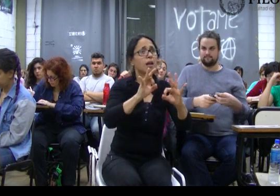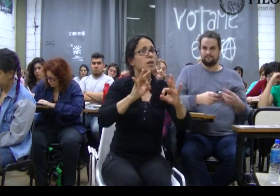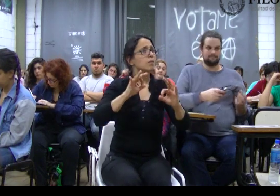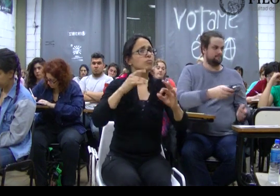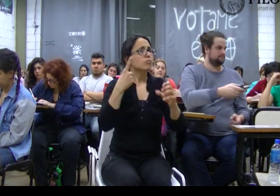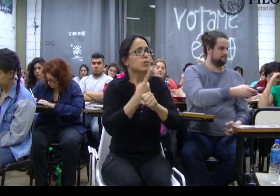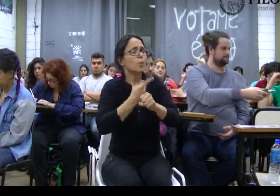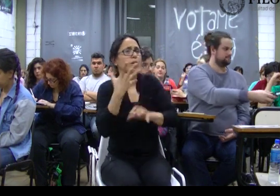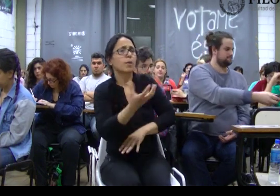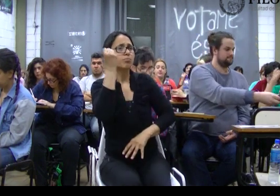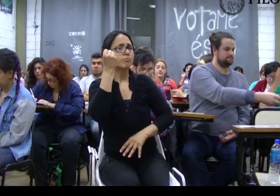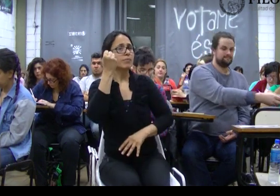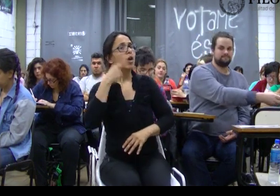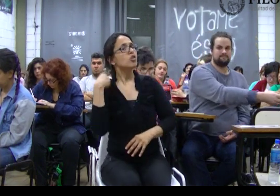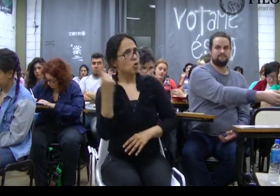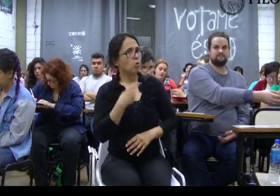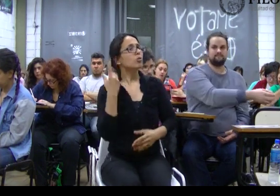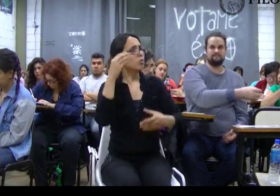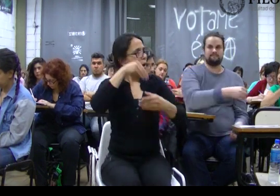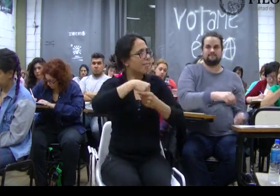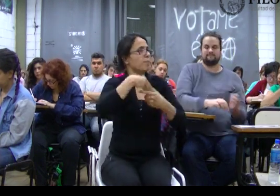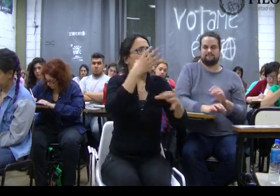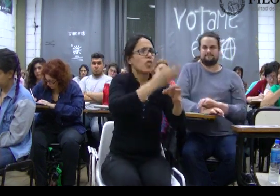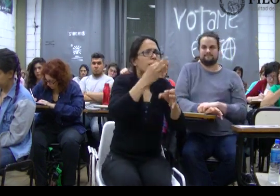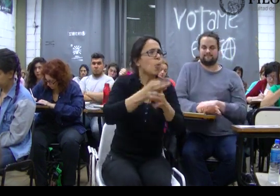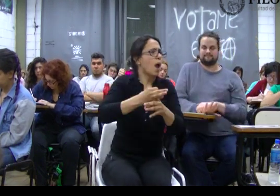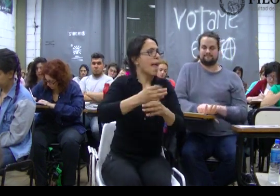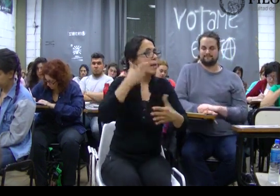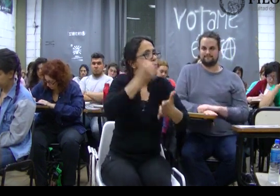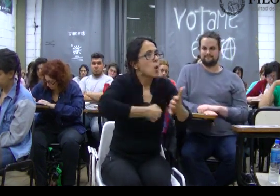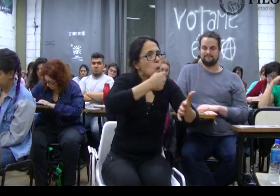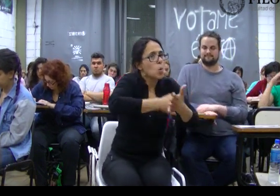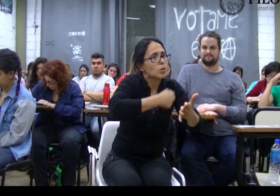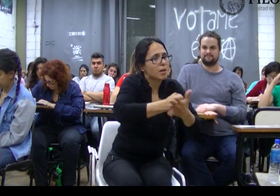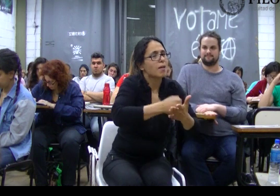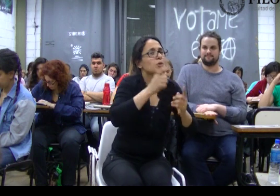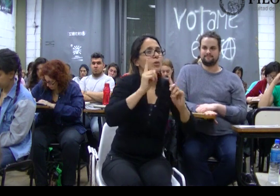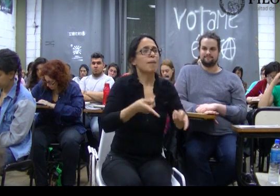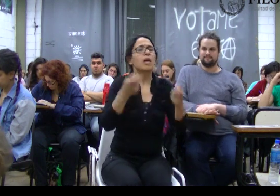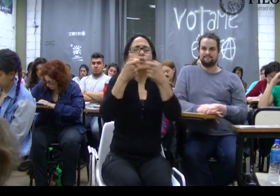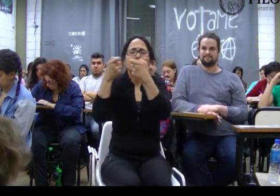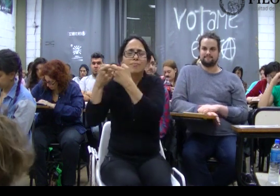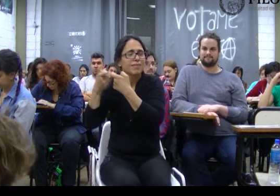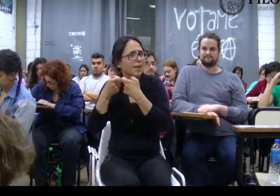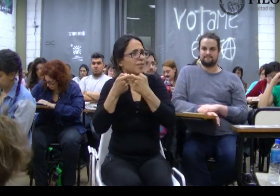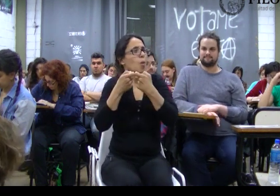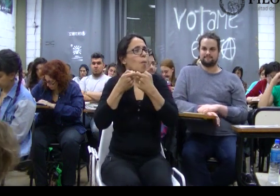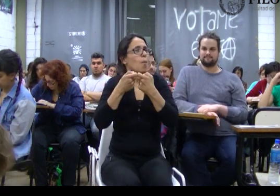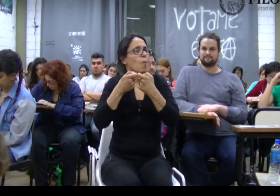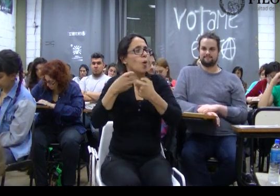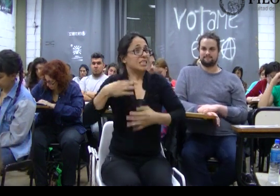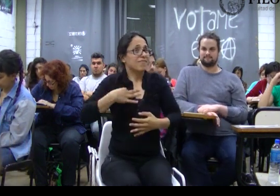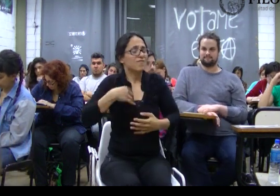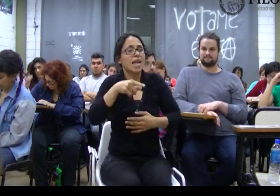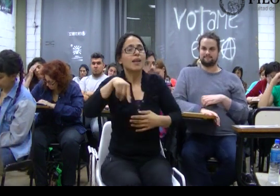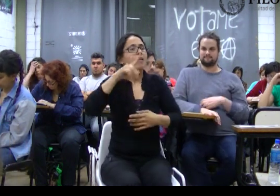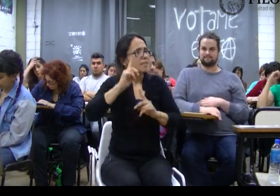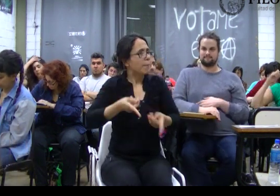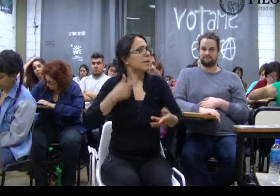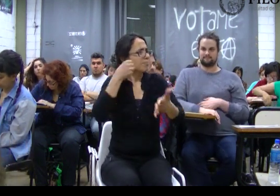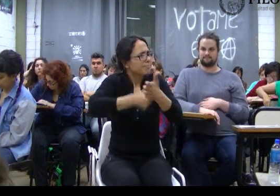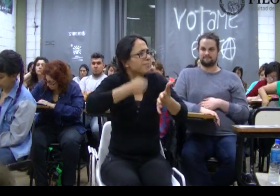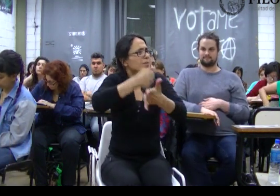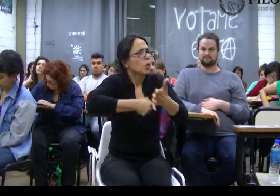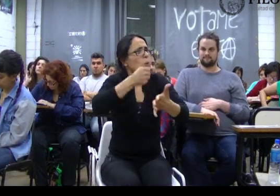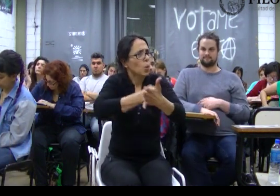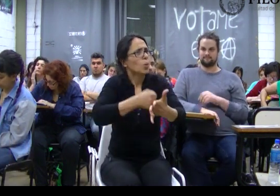desde las escuelas como desde las organizaciones de la sociedad civil. Es una bandera que llevamos muchas organizaciones de